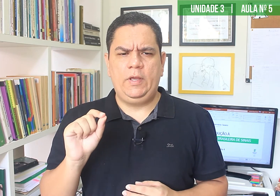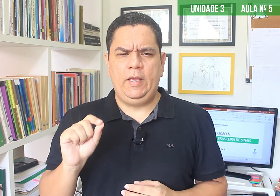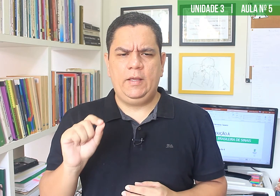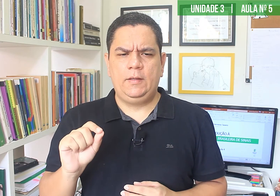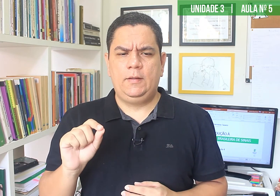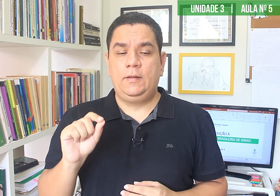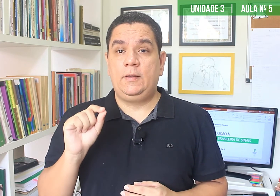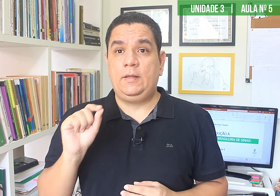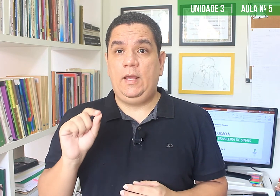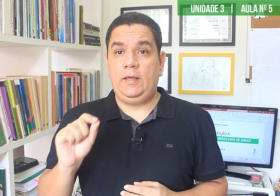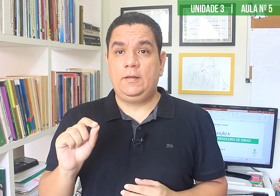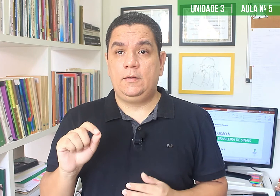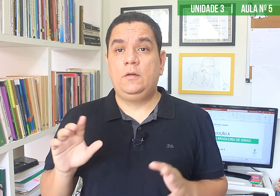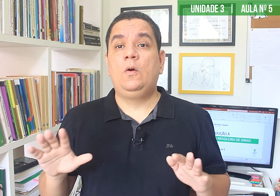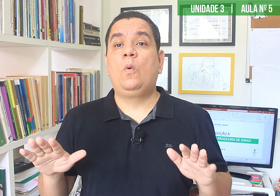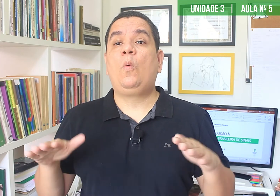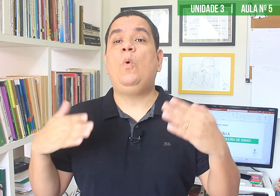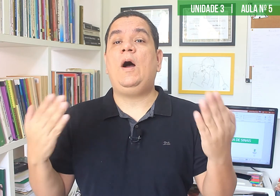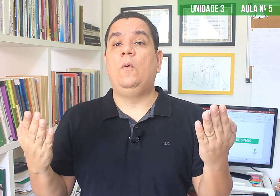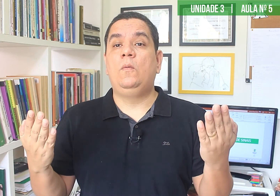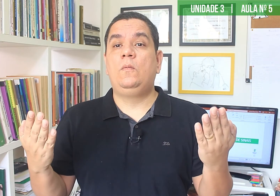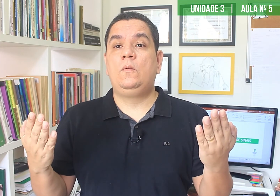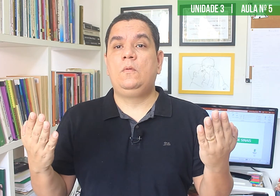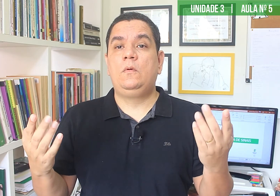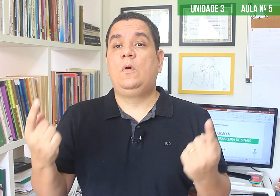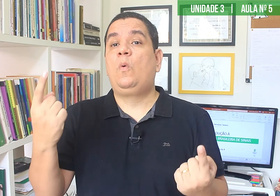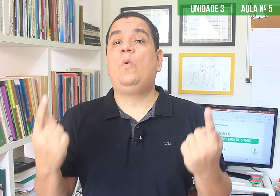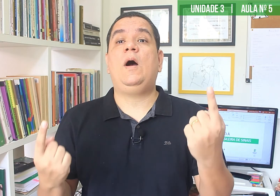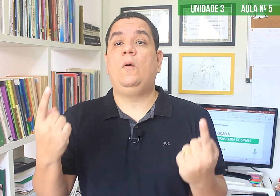que, quem. Qual. Qual.